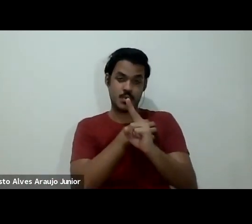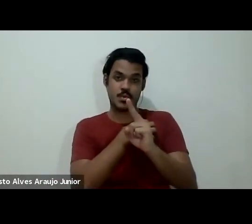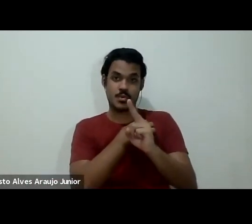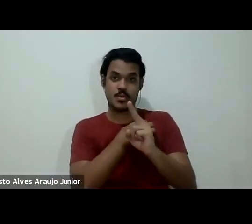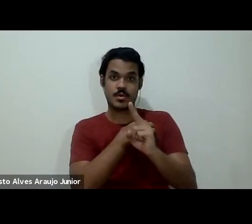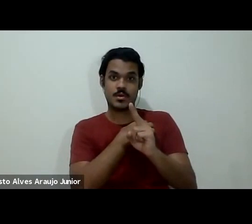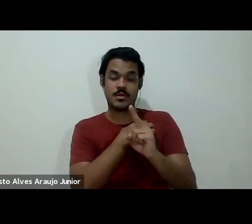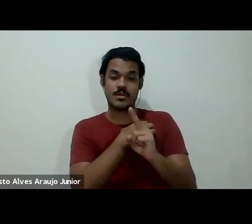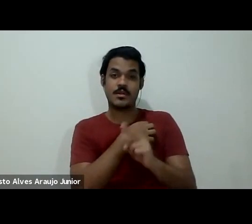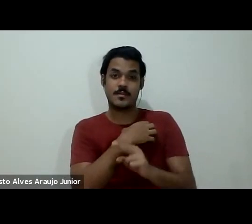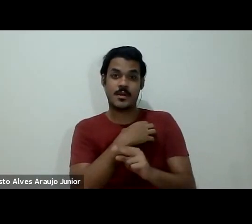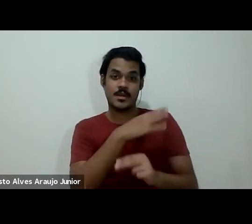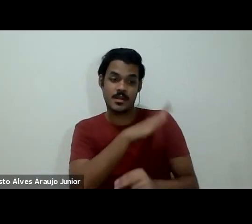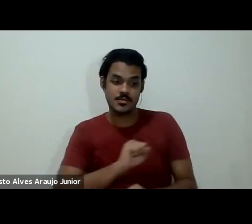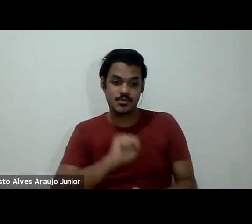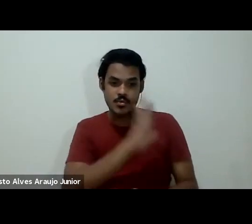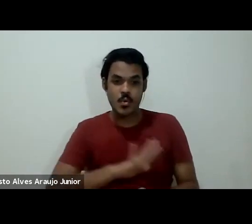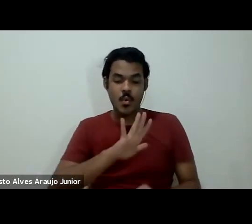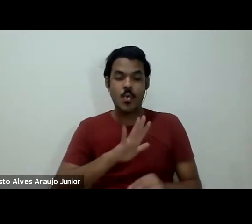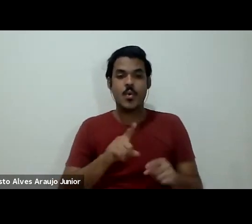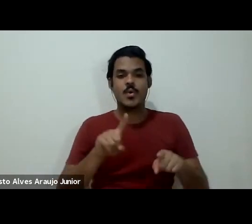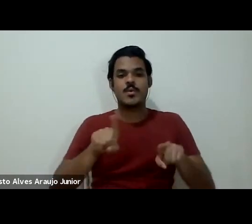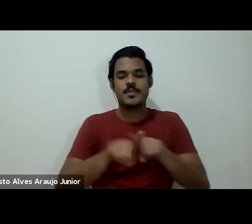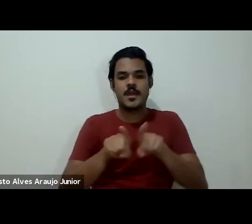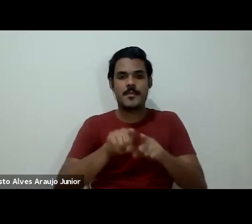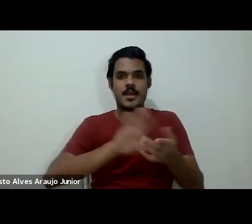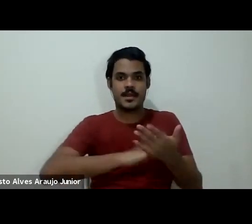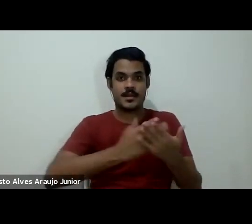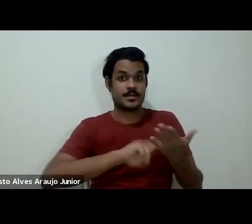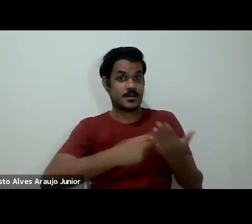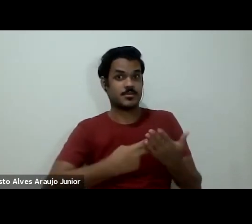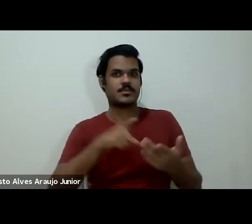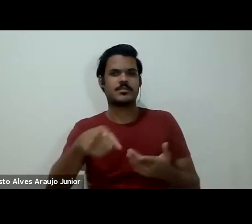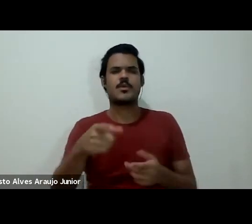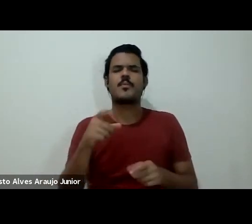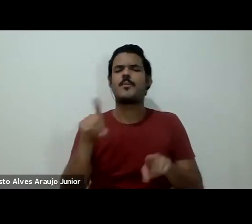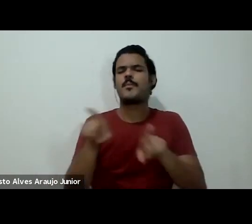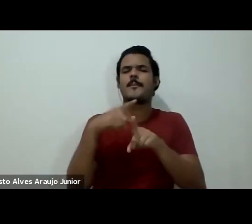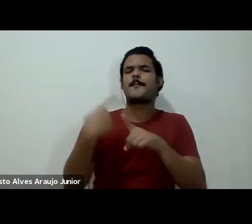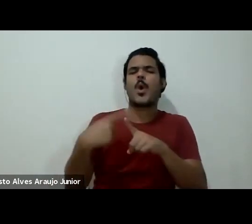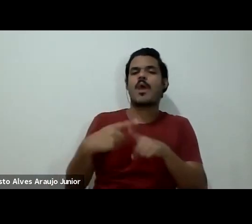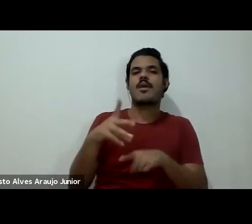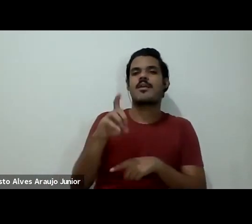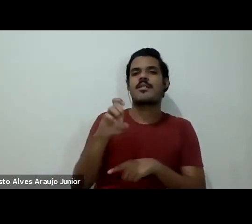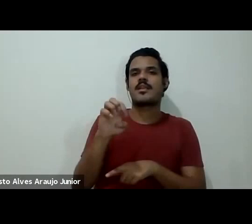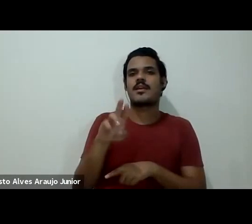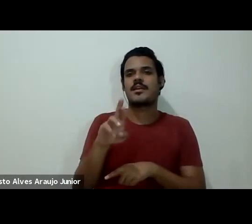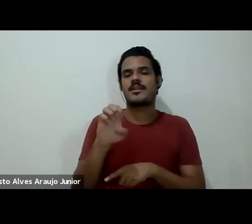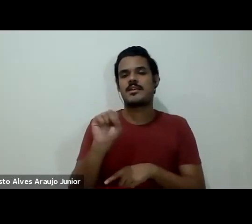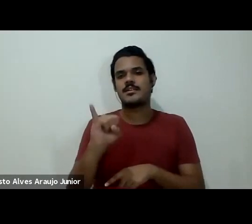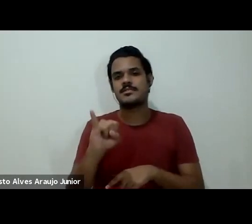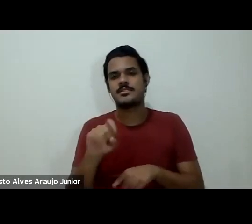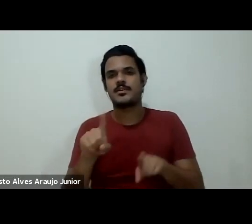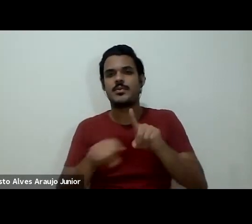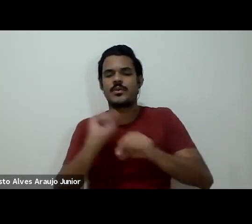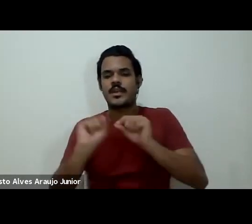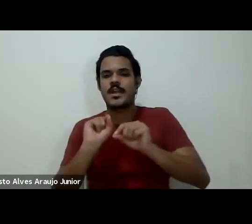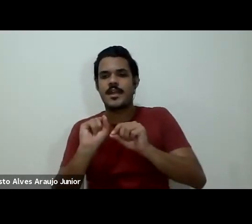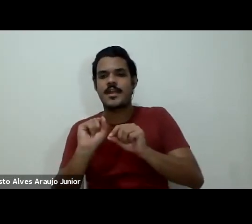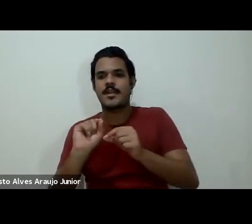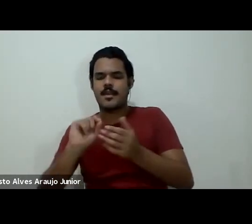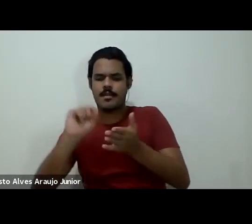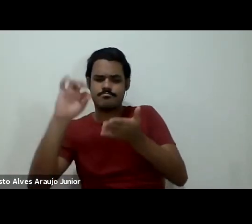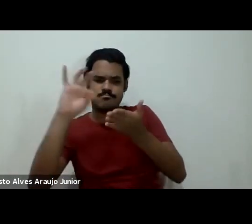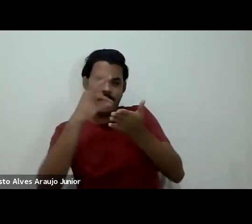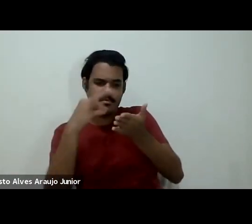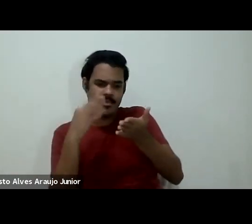no campo da tradução. Porque, Deise, eu queria que você raciocinasse comigo a partir do momento em que essa obra veio de uma obra escrita.